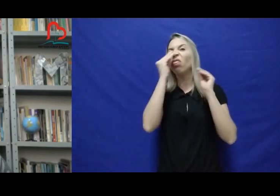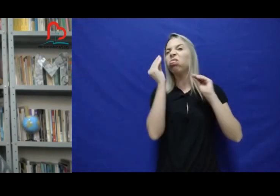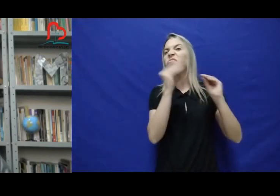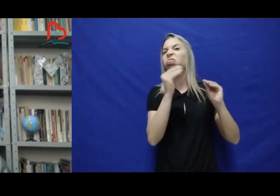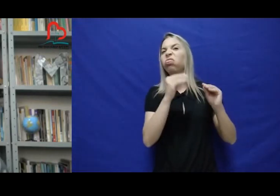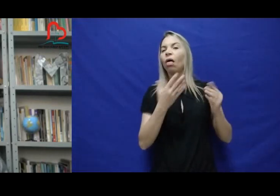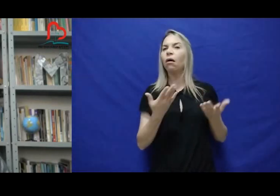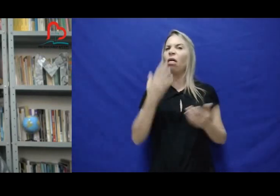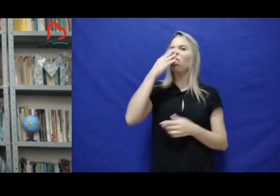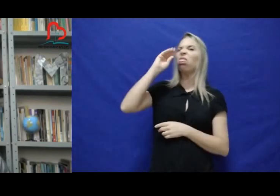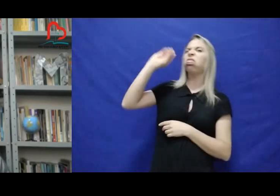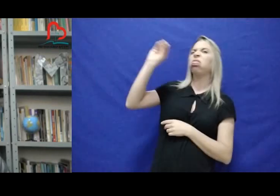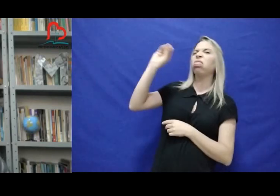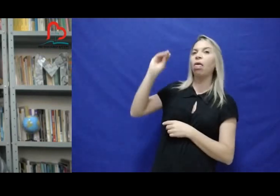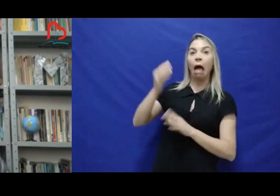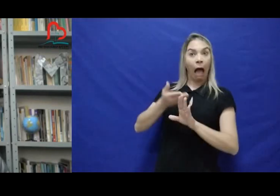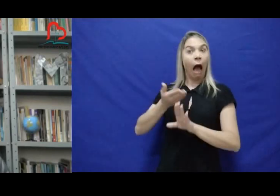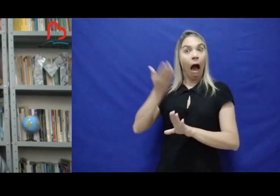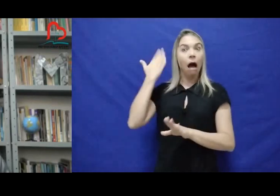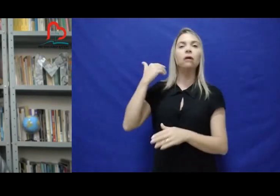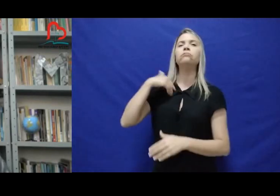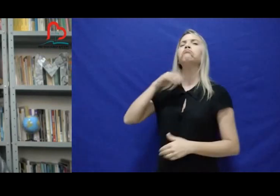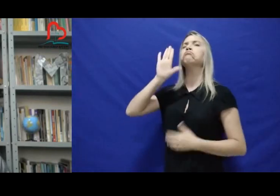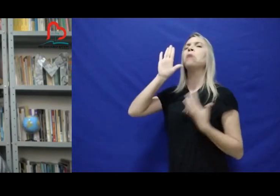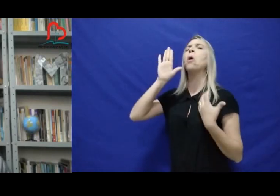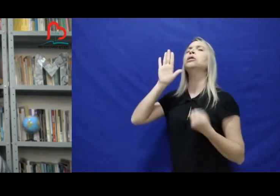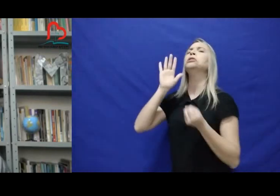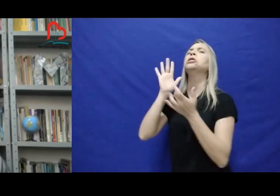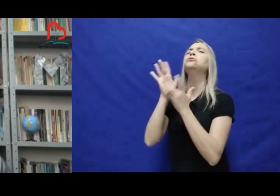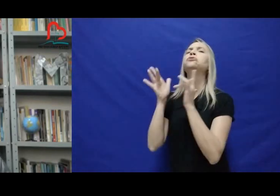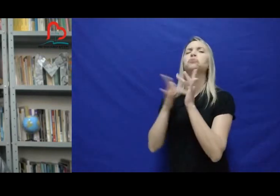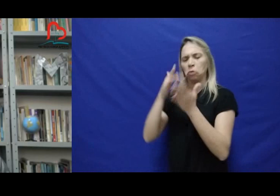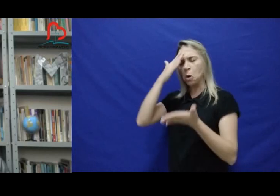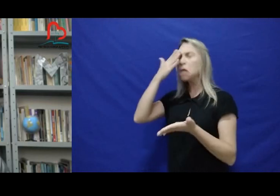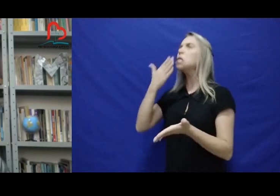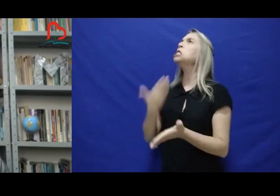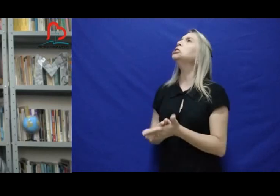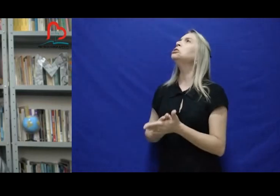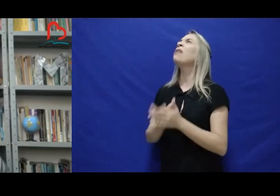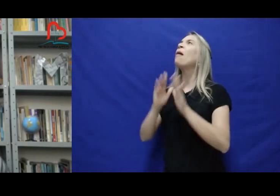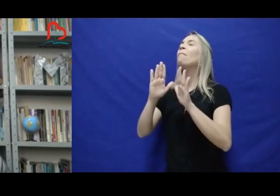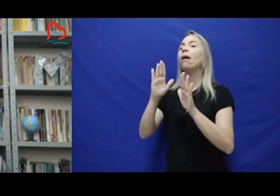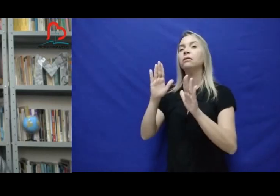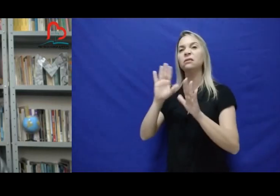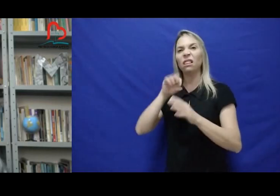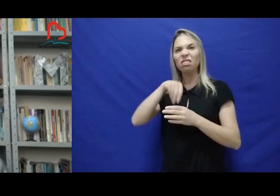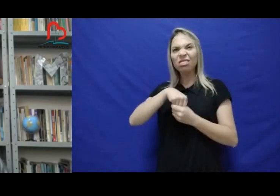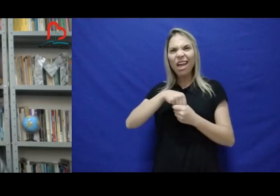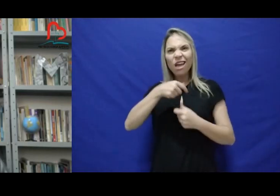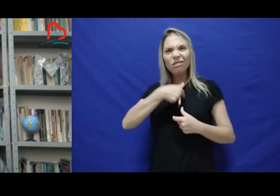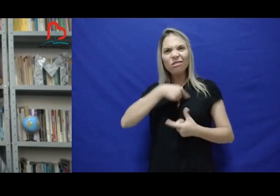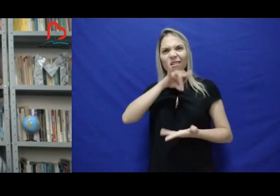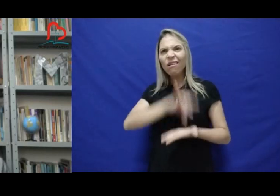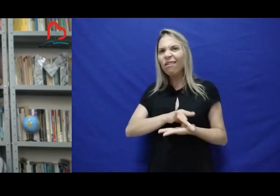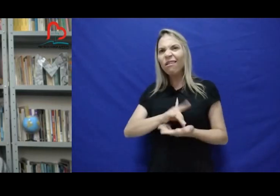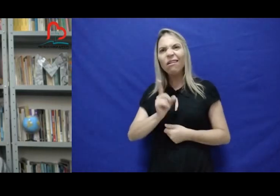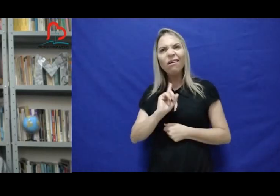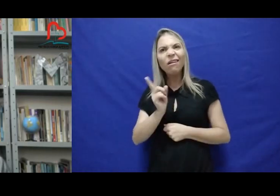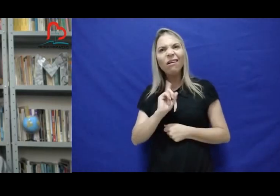Deus. Normalmente atinge aquele que confessava com seus lábios crer no Senhor, mas não dependia